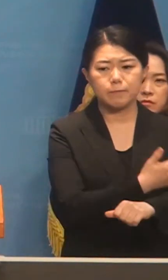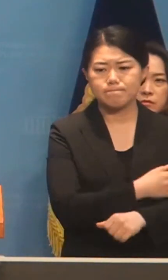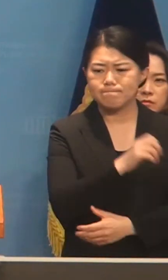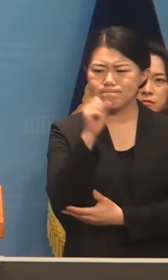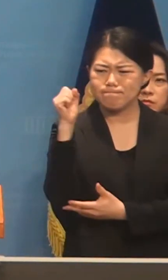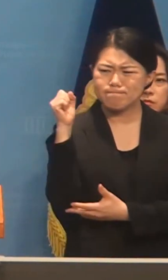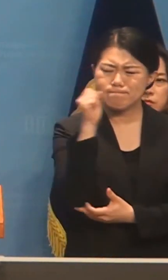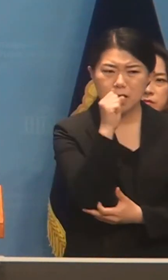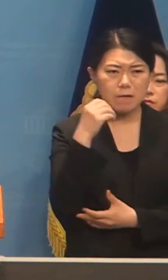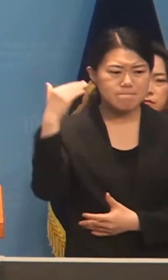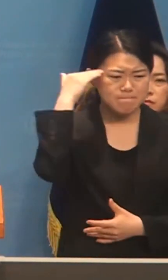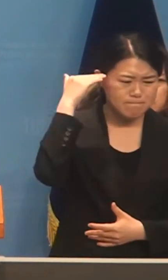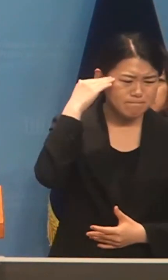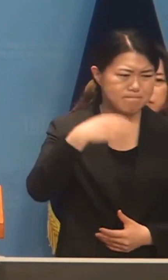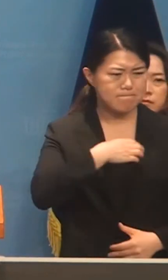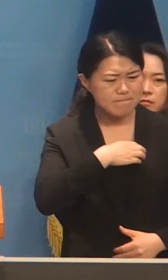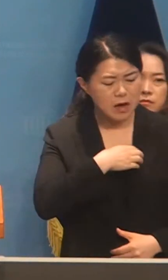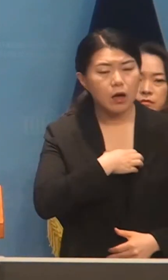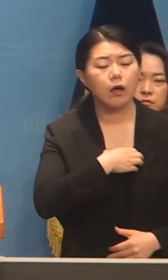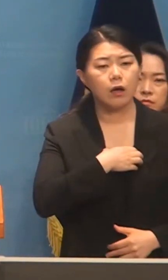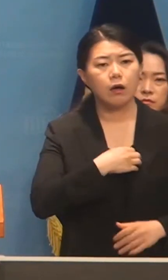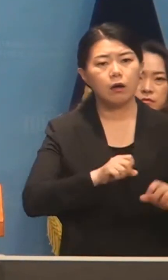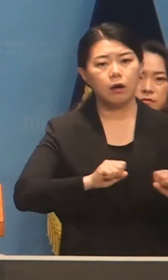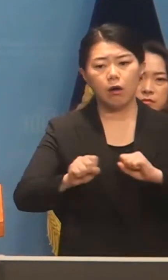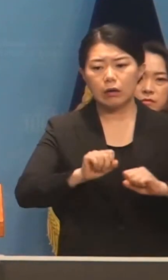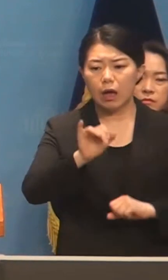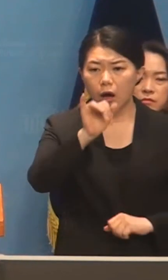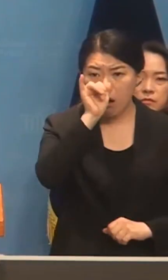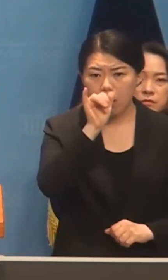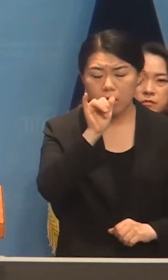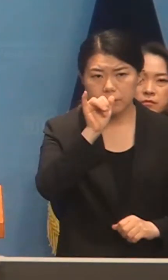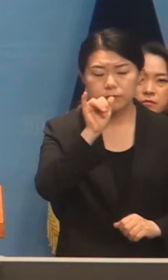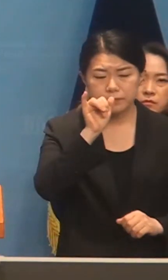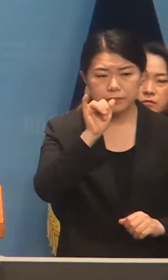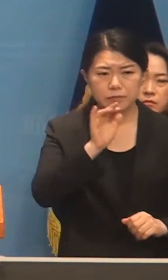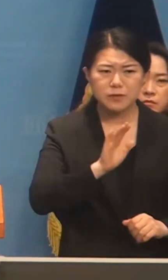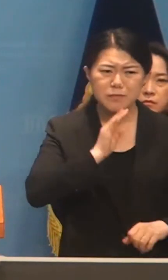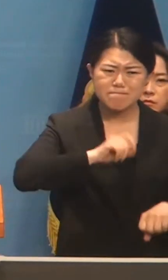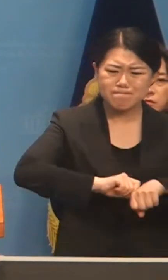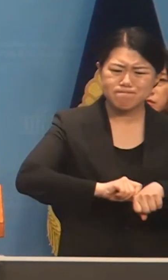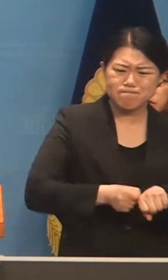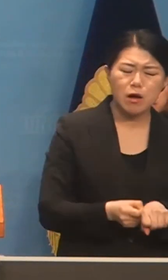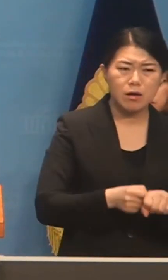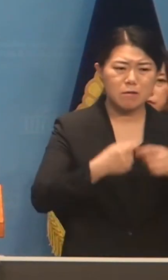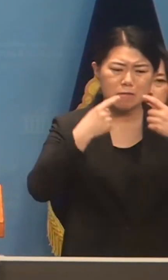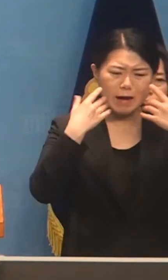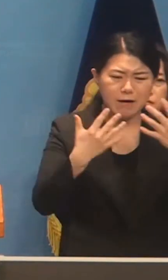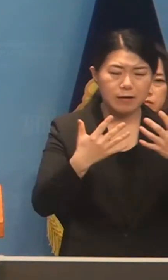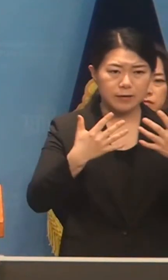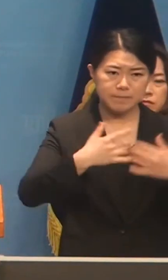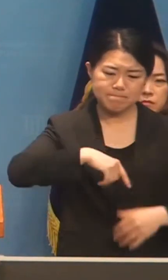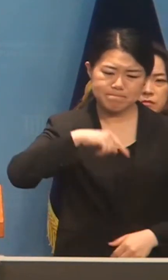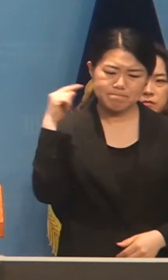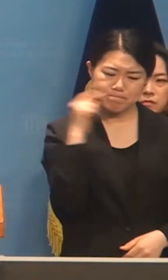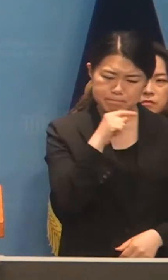흔들고 교권을 위협하는 어떠한 행위가 있었다면 일벌백계로